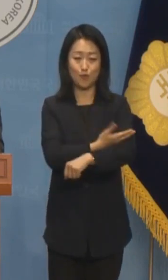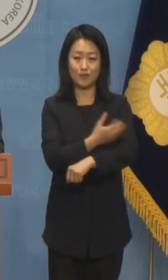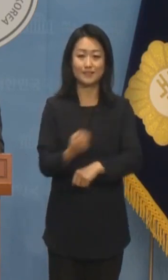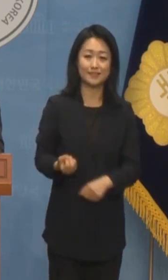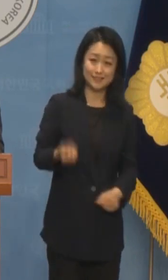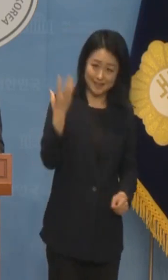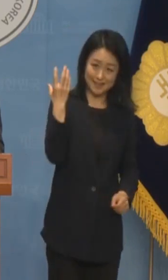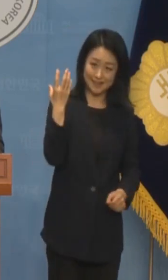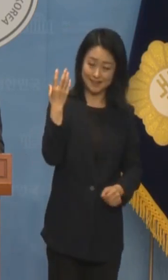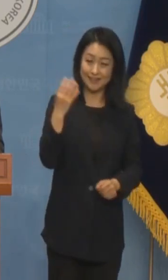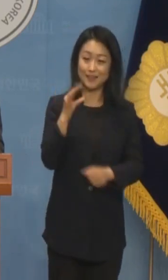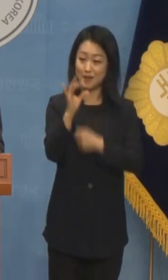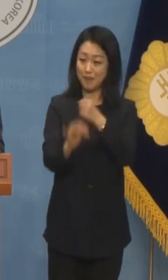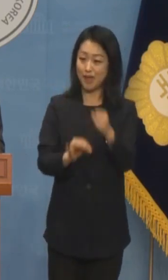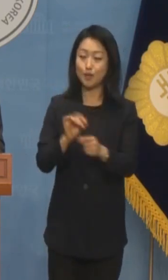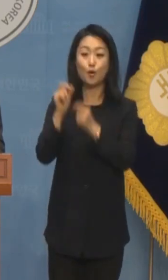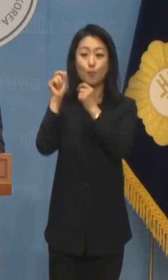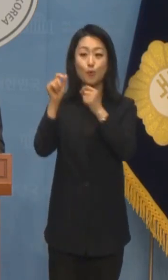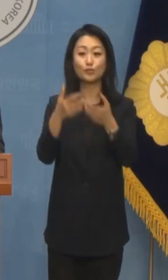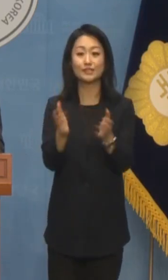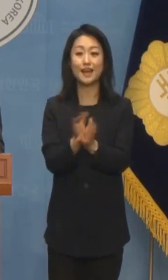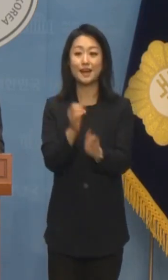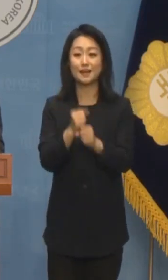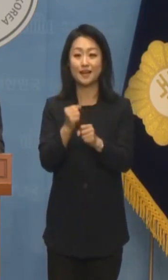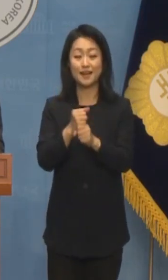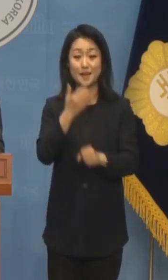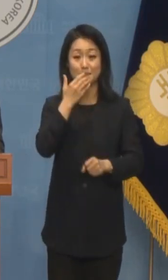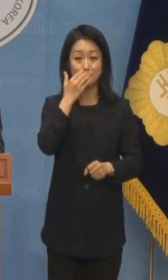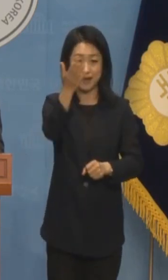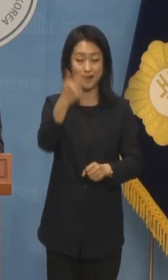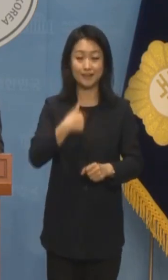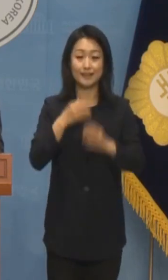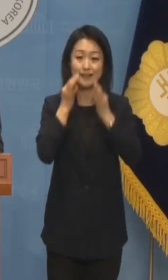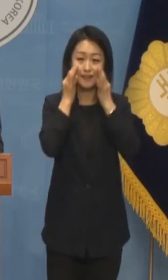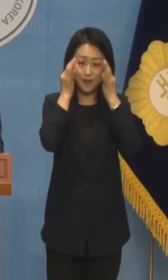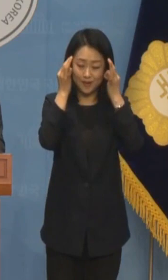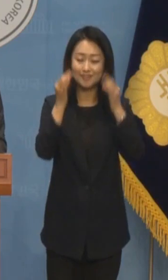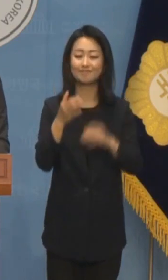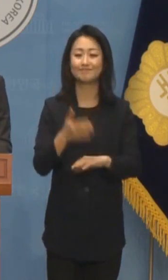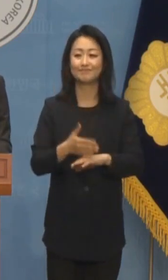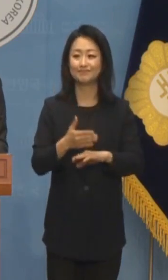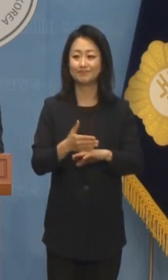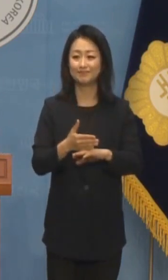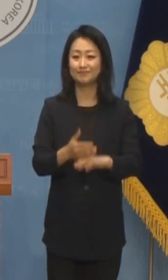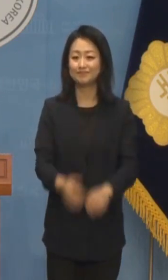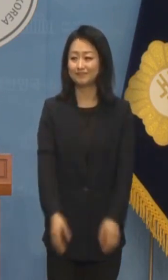그리고 100년 보수 정당을 만드는 데 기여하겠습니다. 감사합니다.